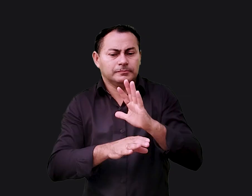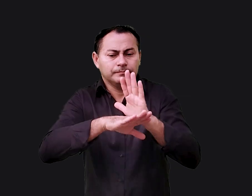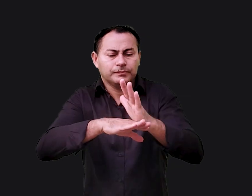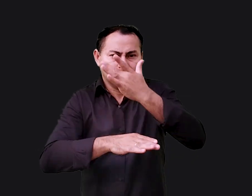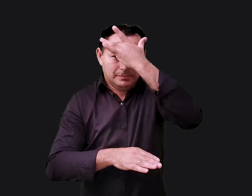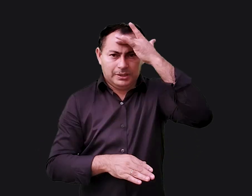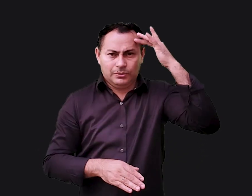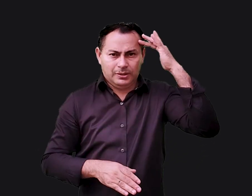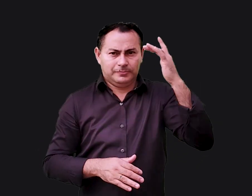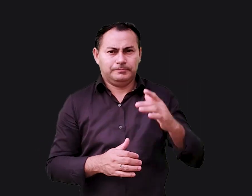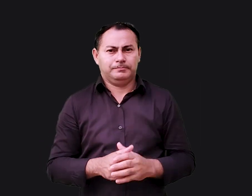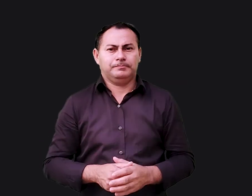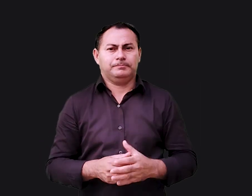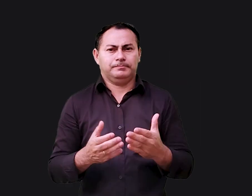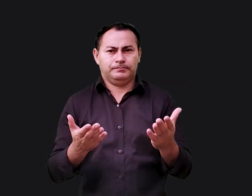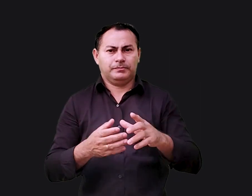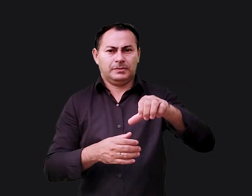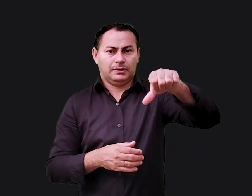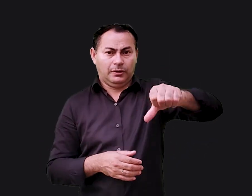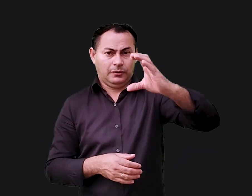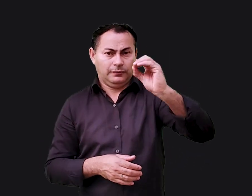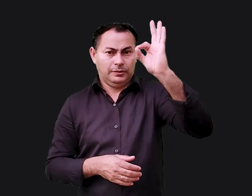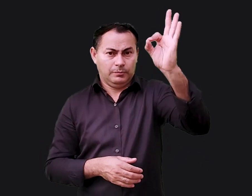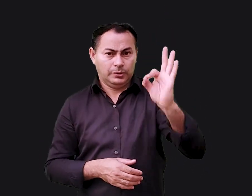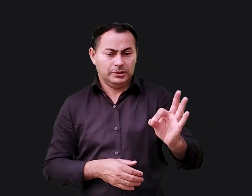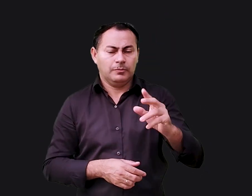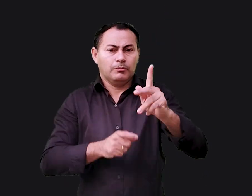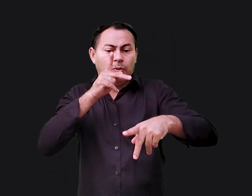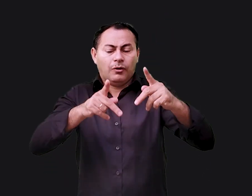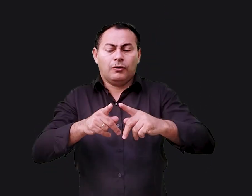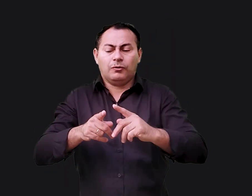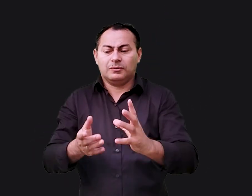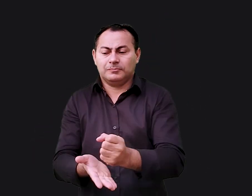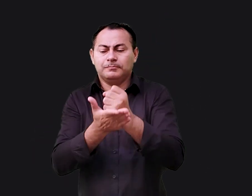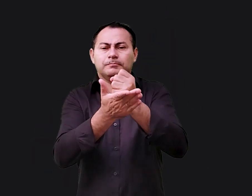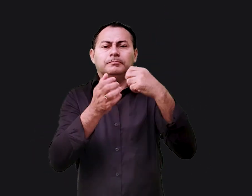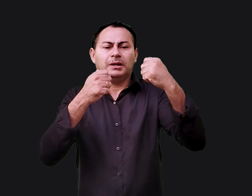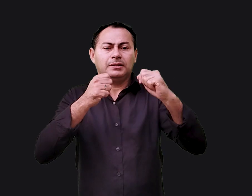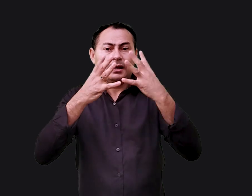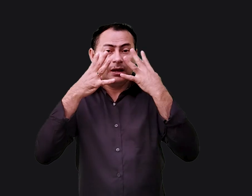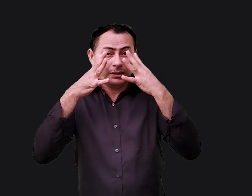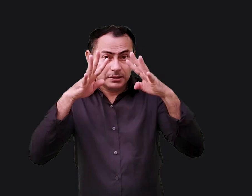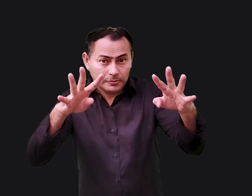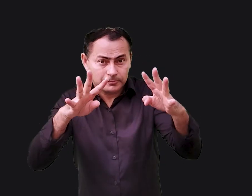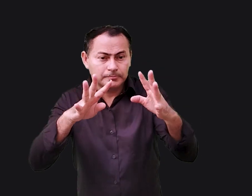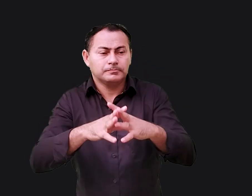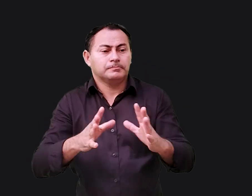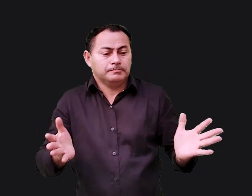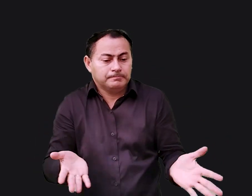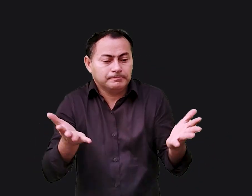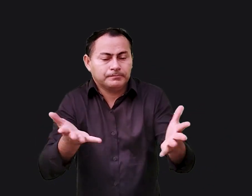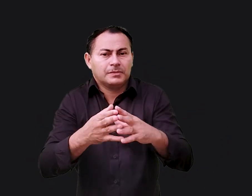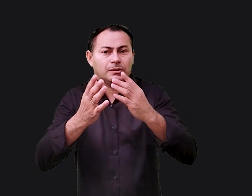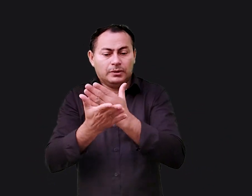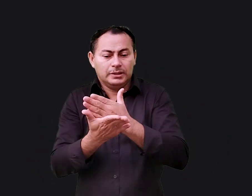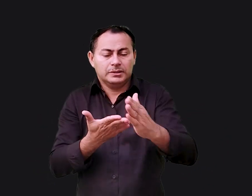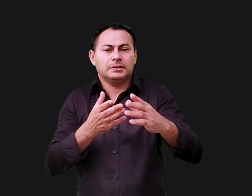suas Maravilhas em favor dos homens 90% do Povo de Deus redimido precisa prestar atenção a exortação